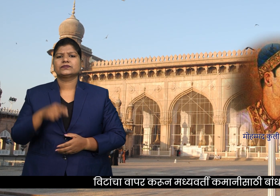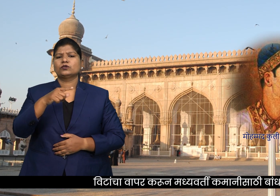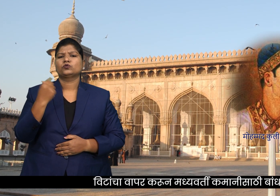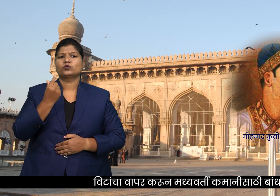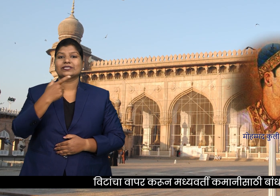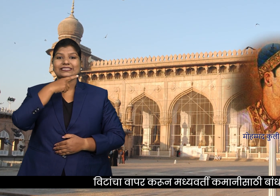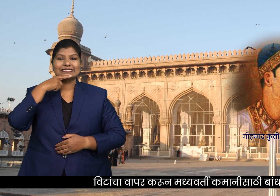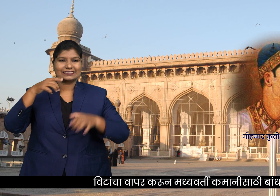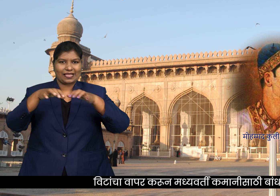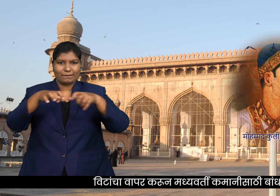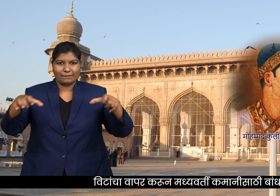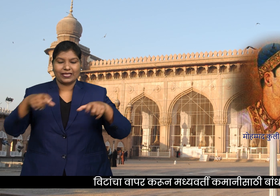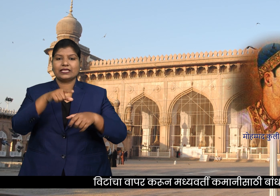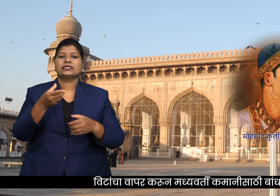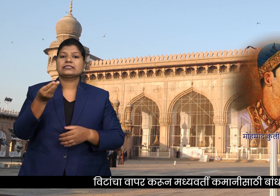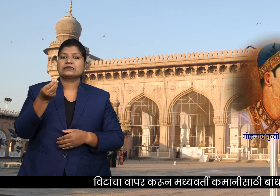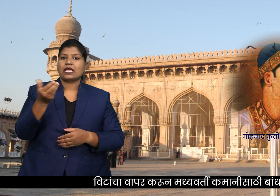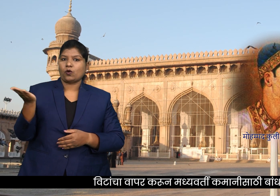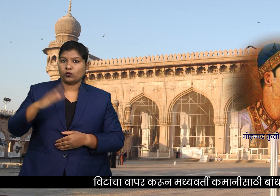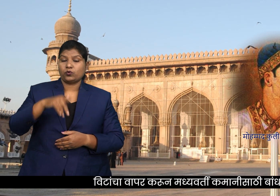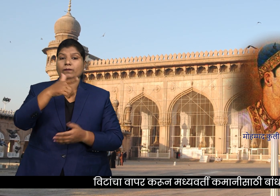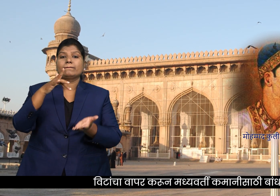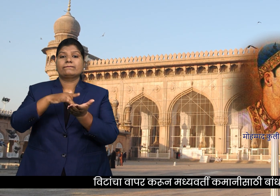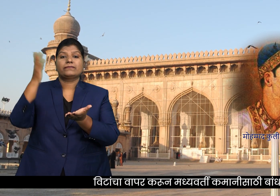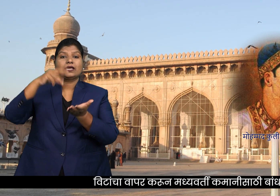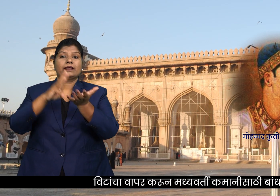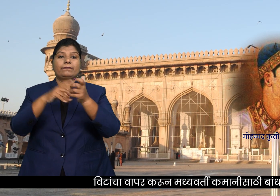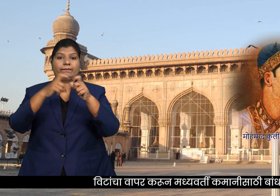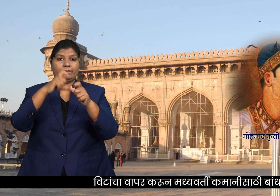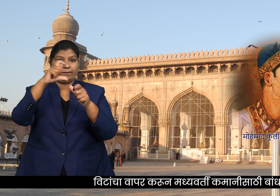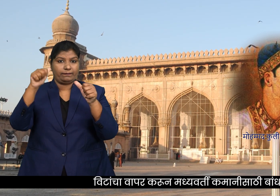विटांचा वापर करून मध्यवर्ती कमानीसाठी बांधली,